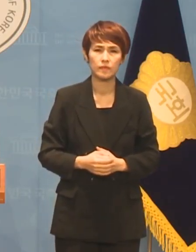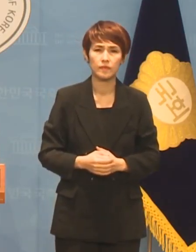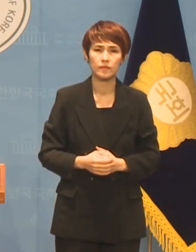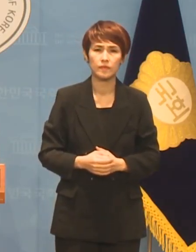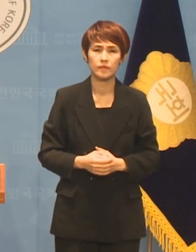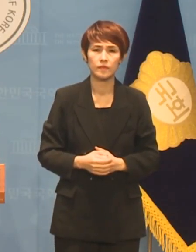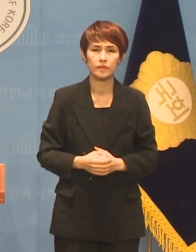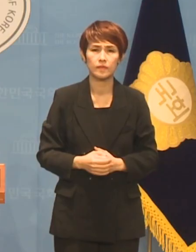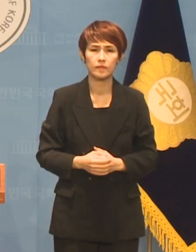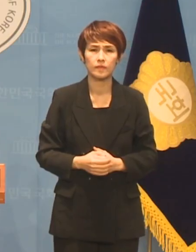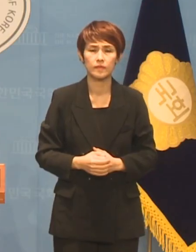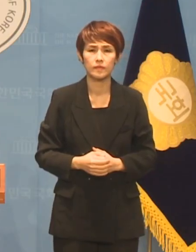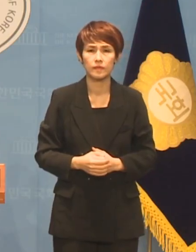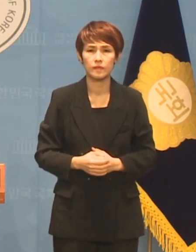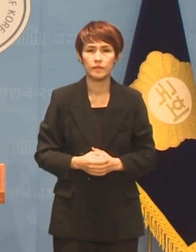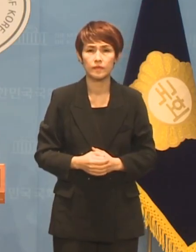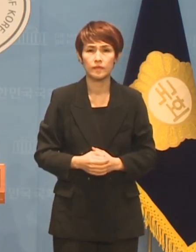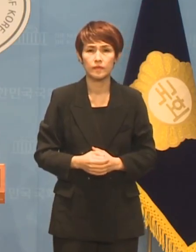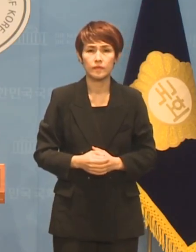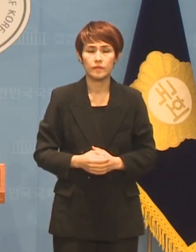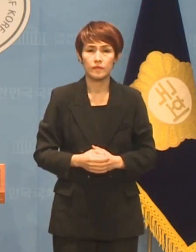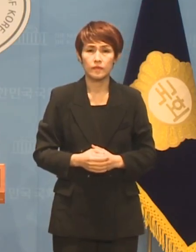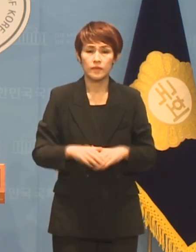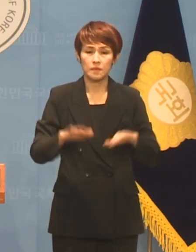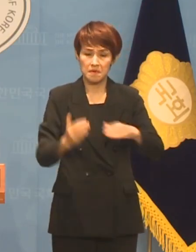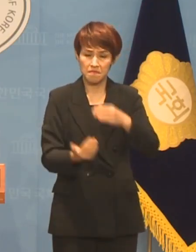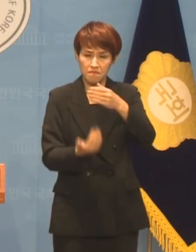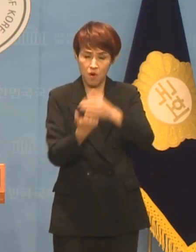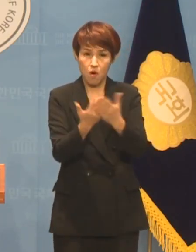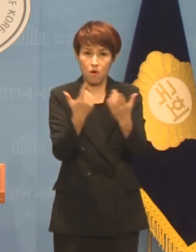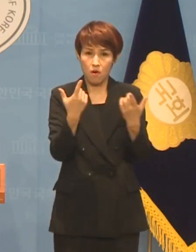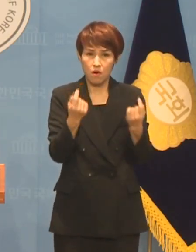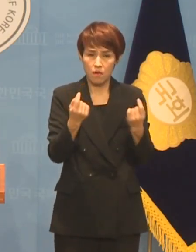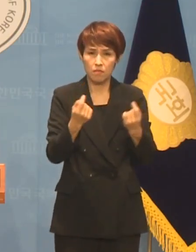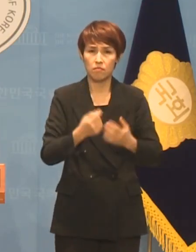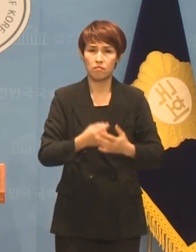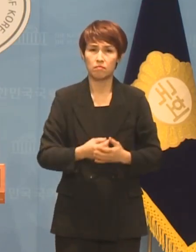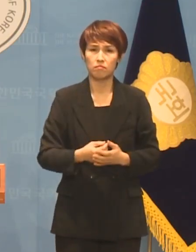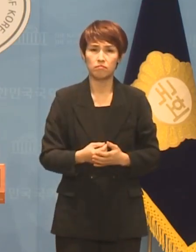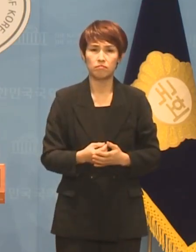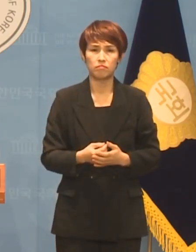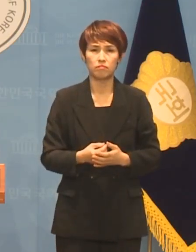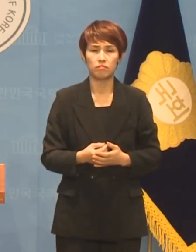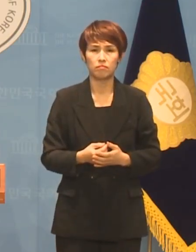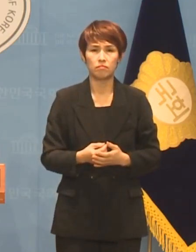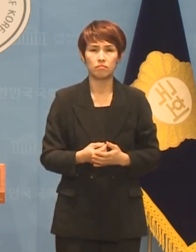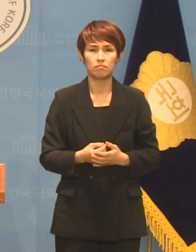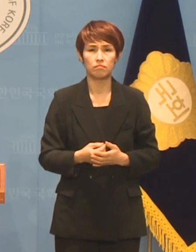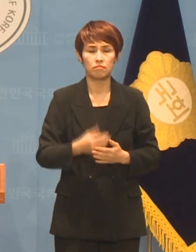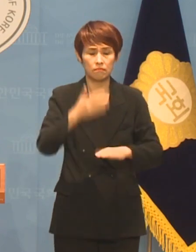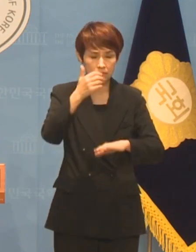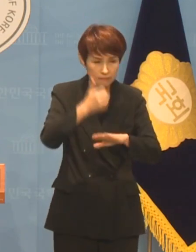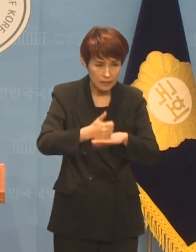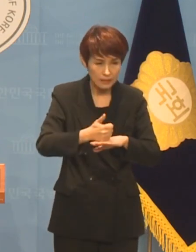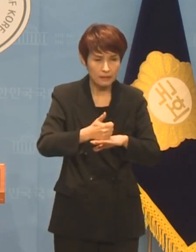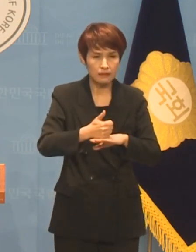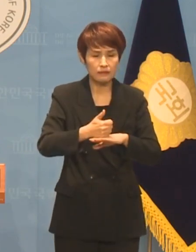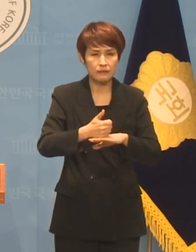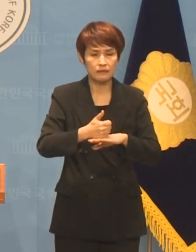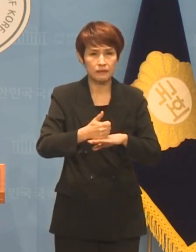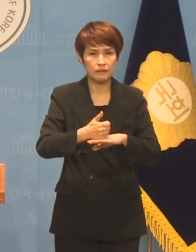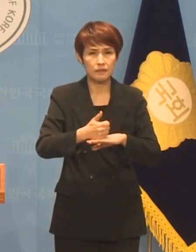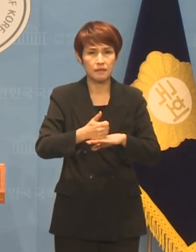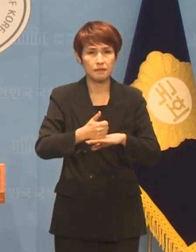이번 사건처럼 무책임하기 짝이 없는 아니면 말고식의 수사권 남용에